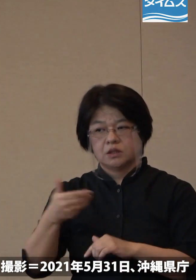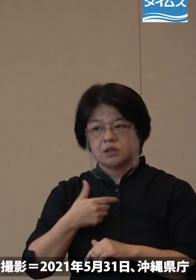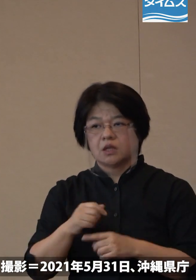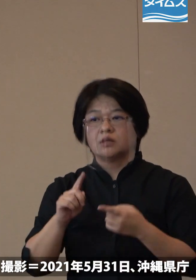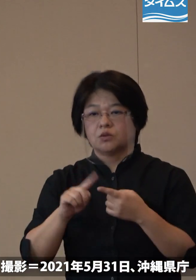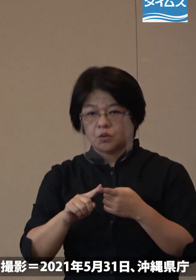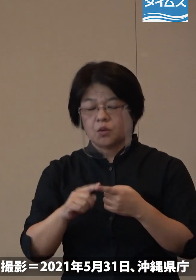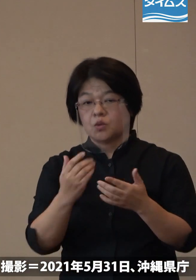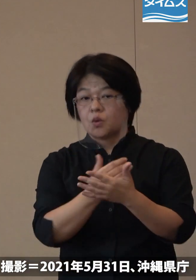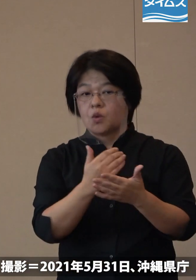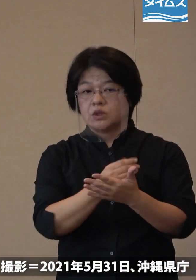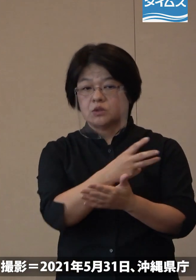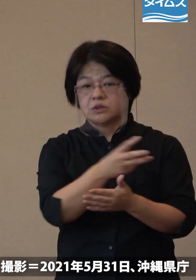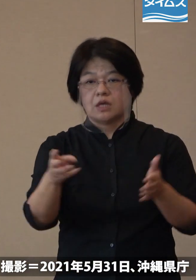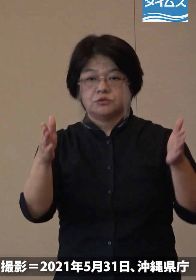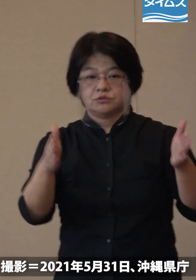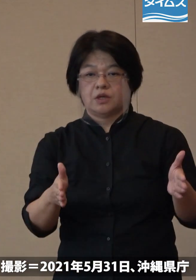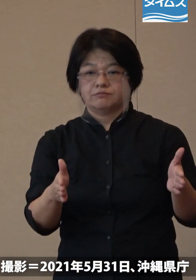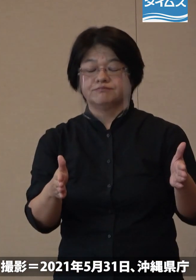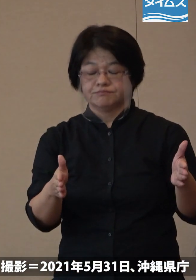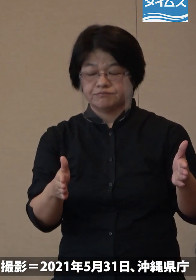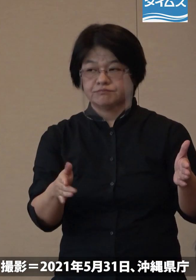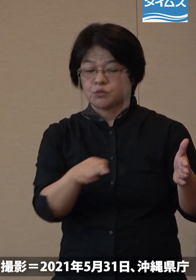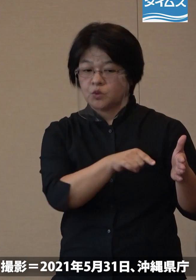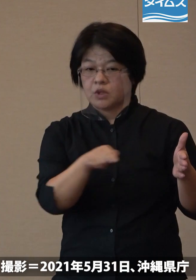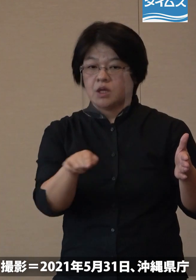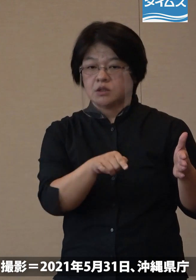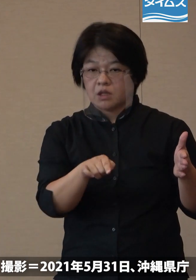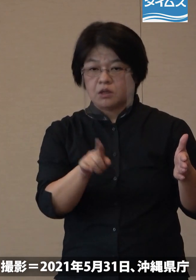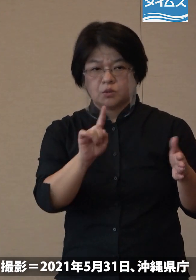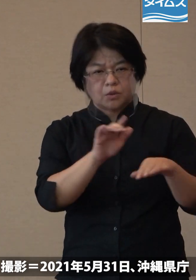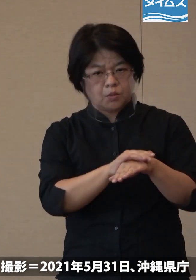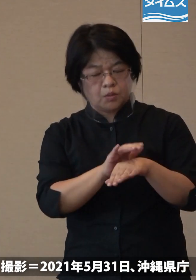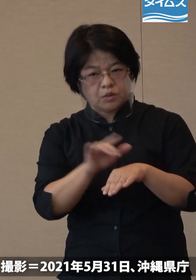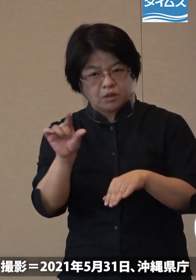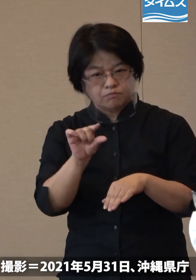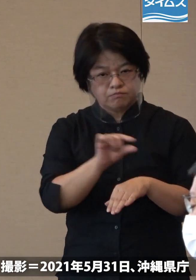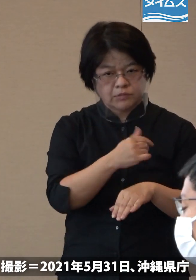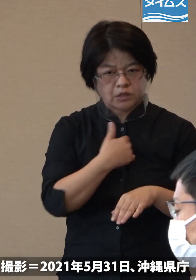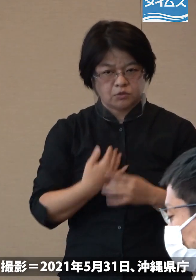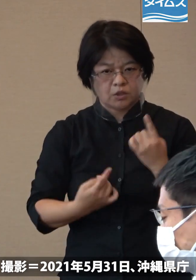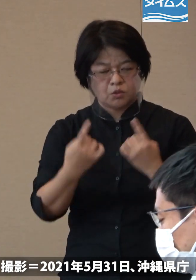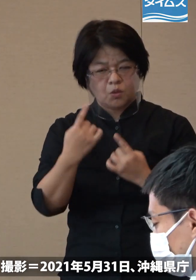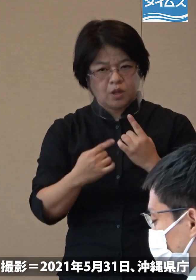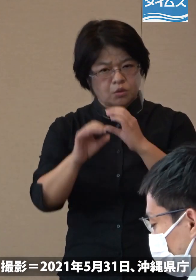週間、宣言の期間で、どう収束させられるという、見通し、